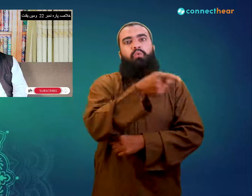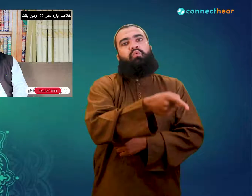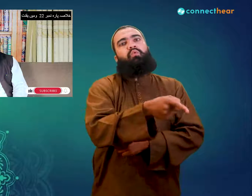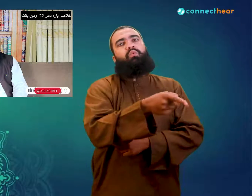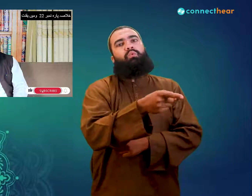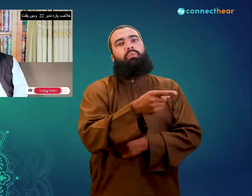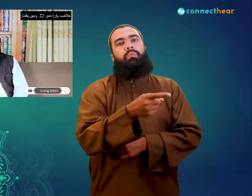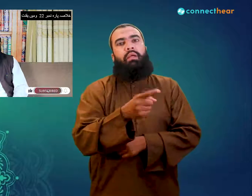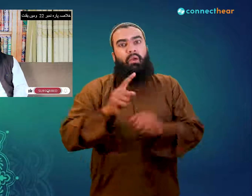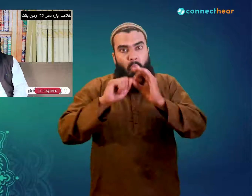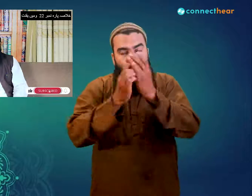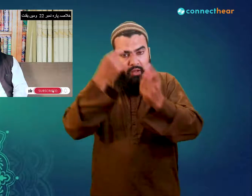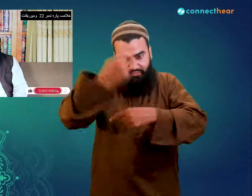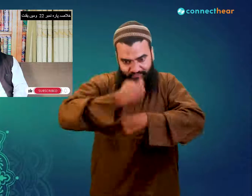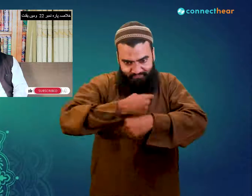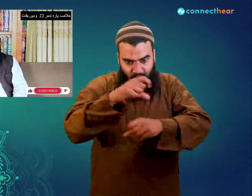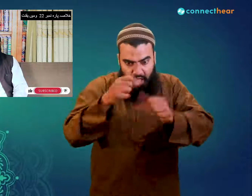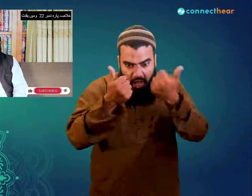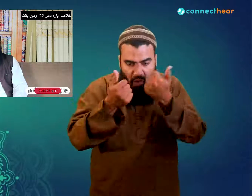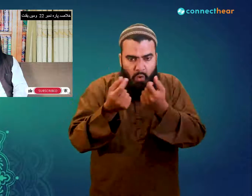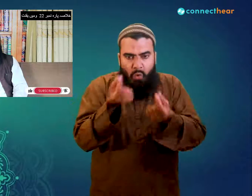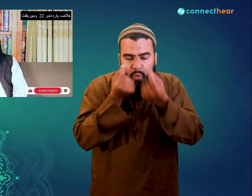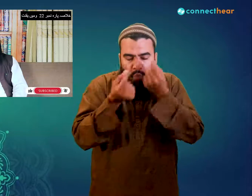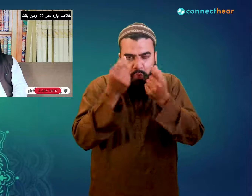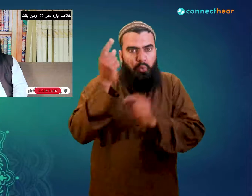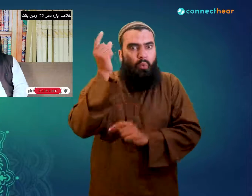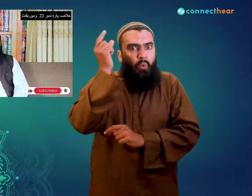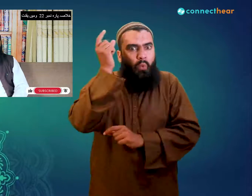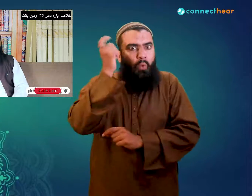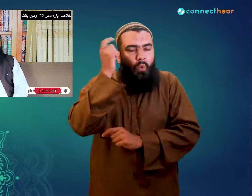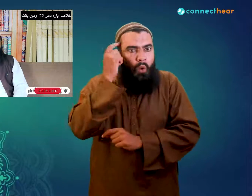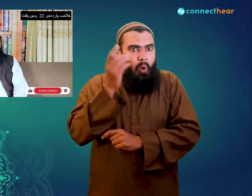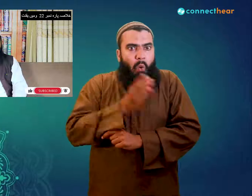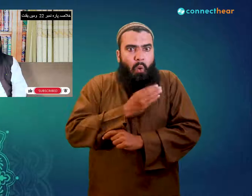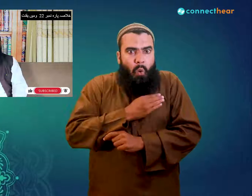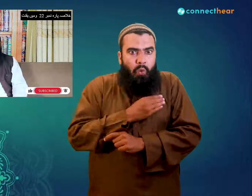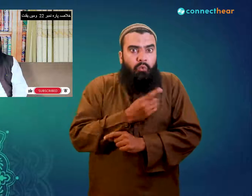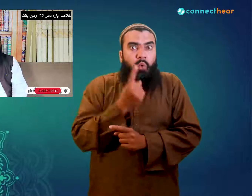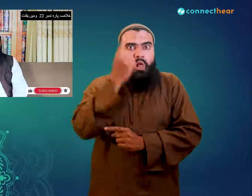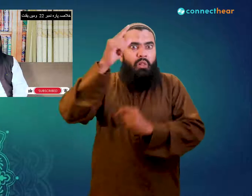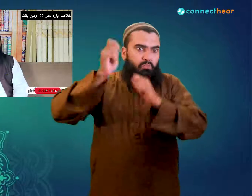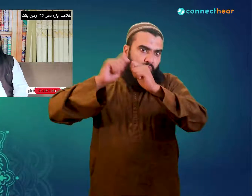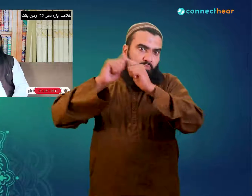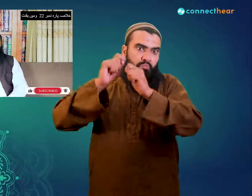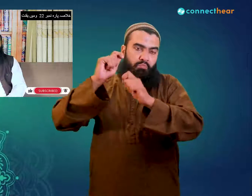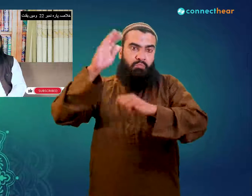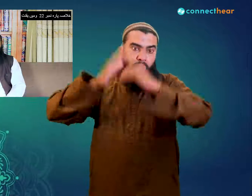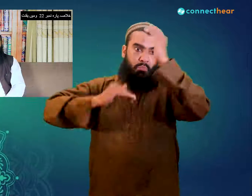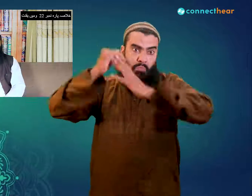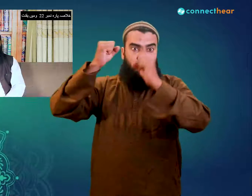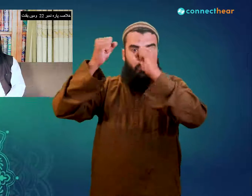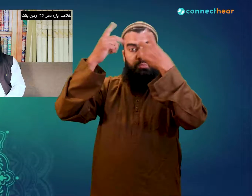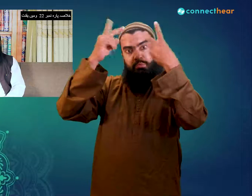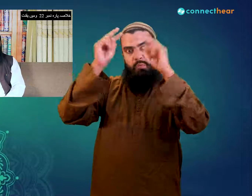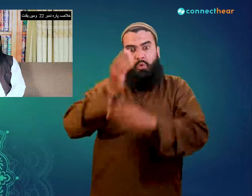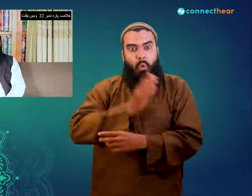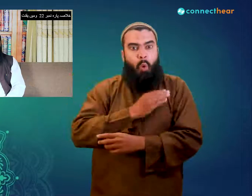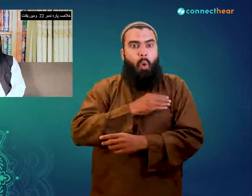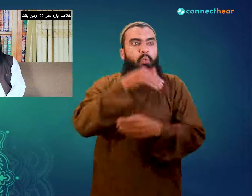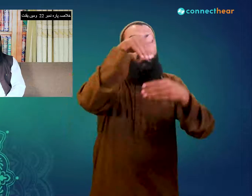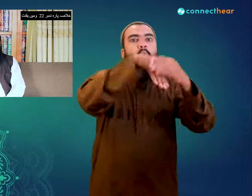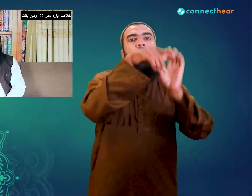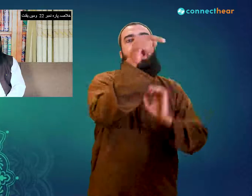آیت نمبر 29، ان الذین یتلون کتاب اللہ واقاموا الصلاۃ، یہ ان لوگوں کی صفات بیان کی جا رہی ہیں